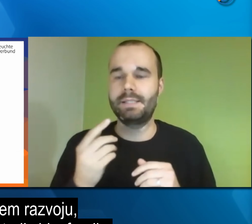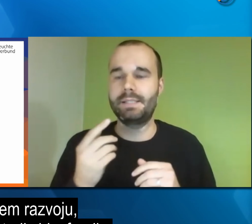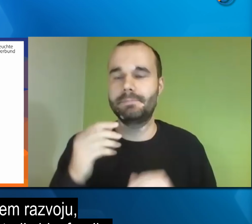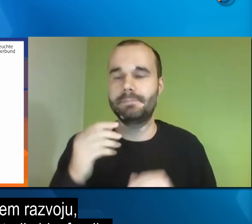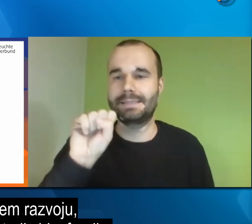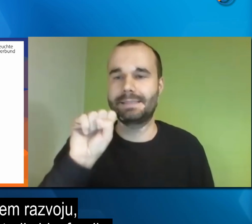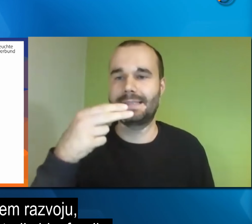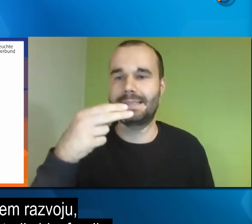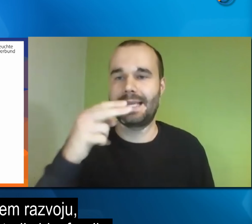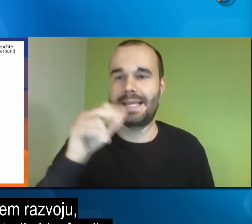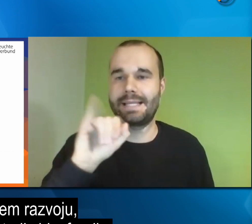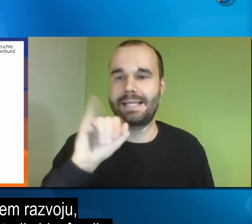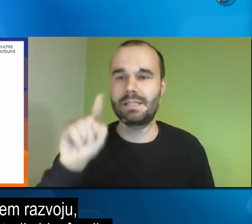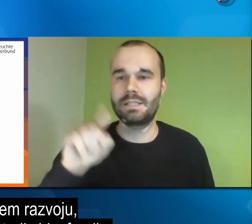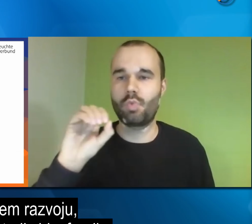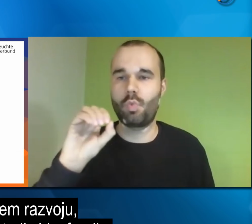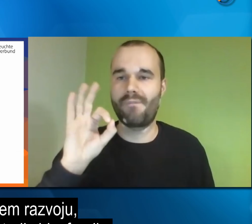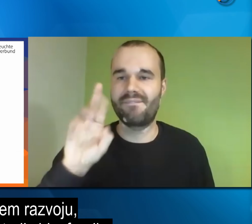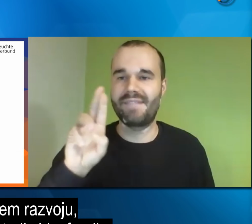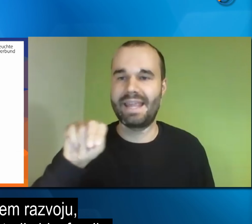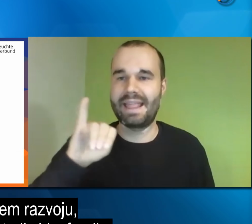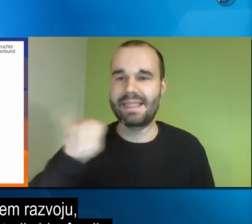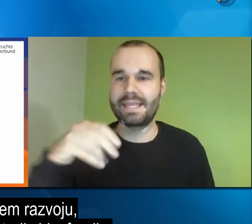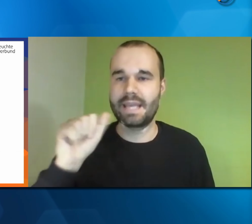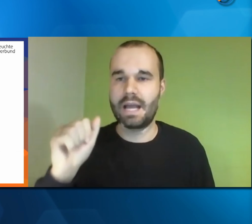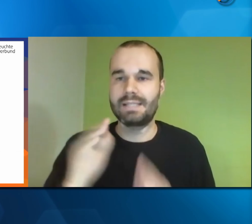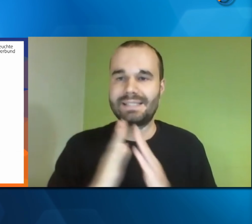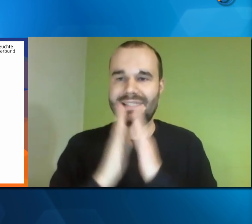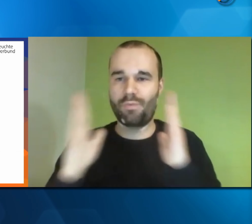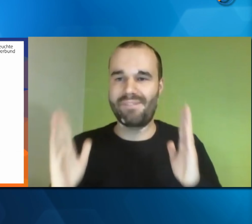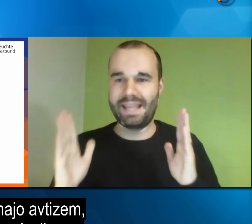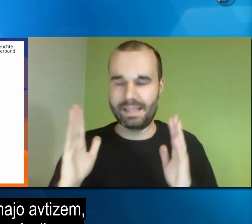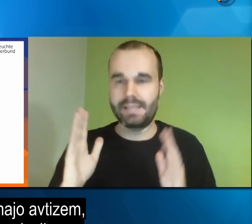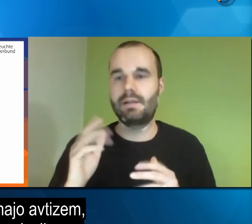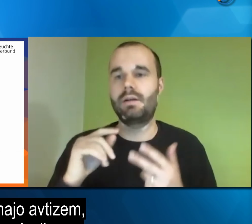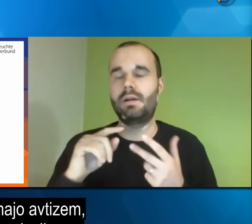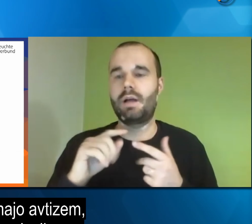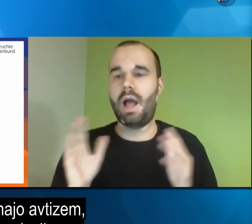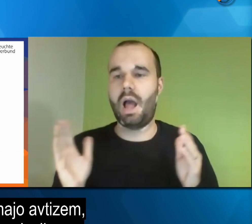Se pravi, nekateri imajo tudi shizofrenijo, se krita takole,